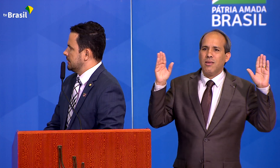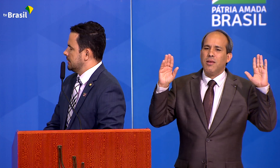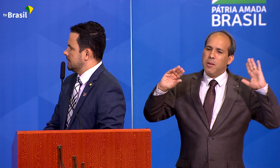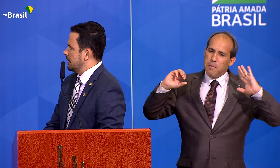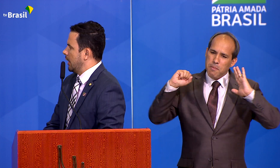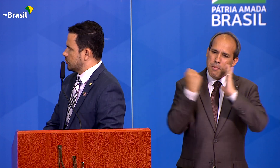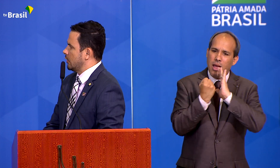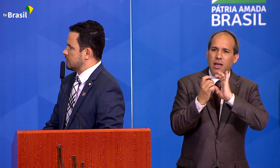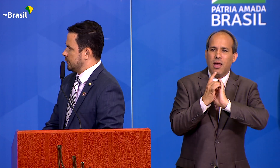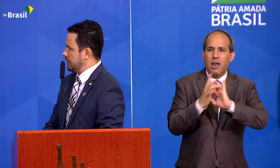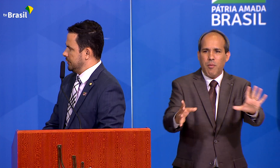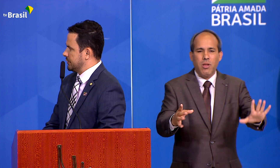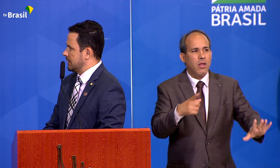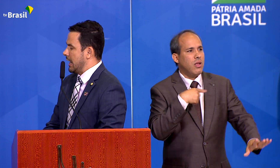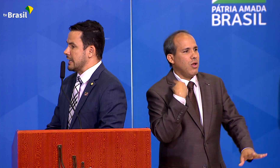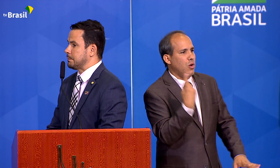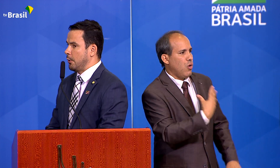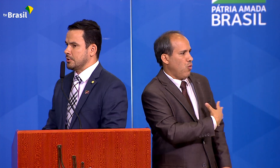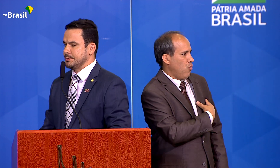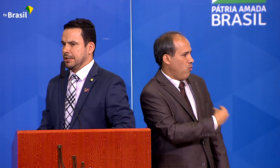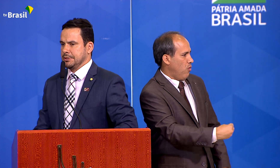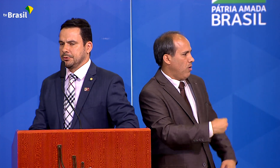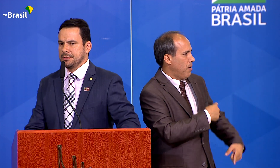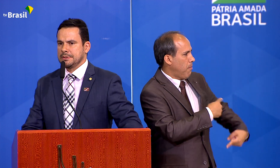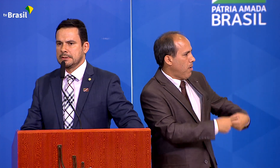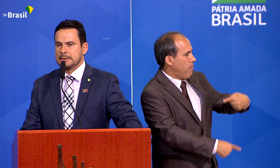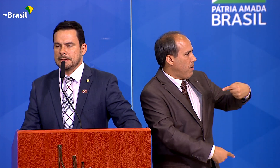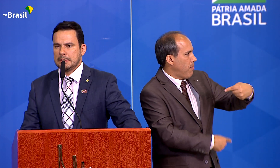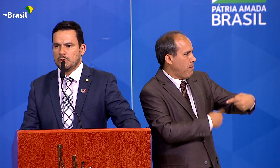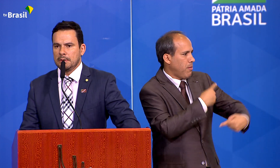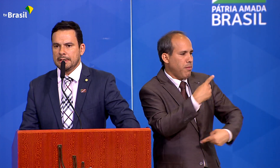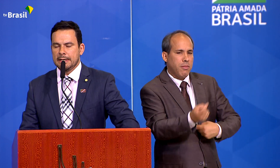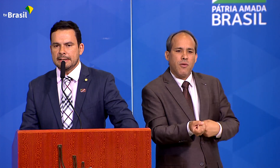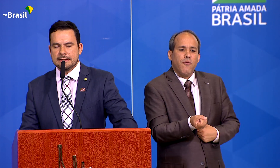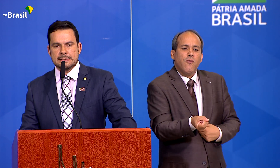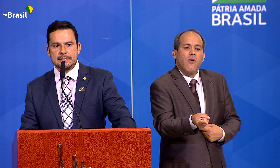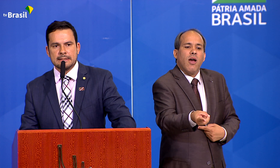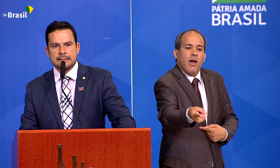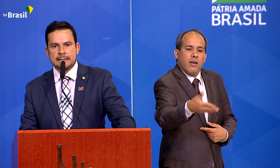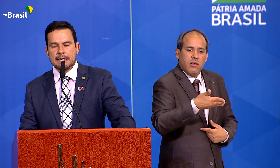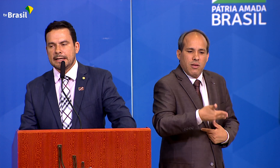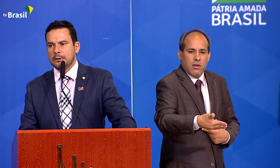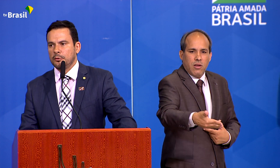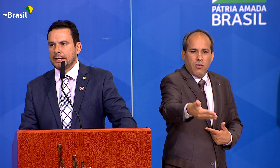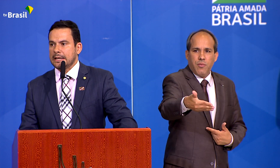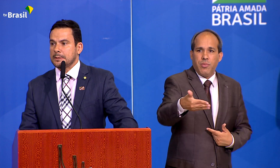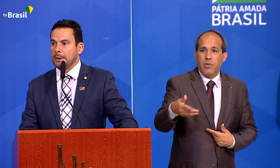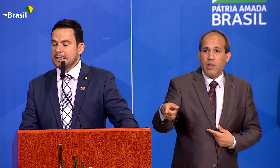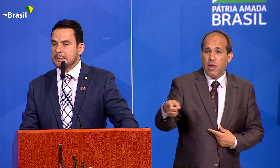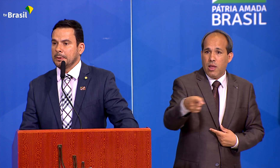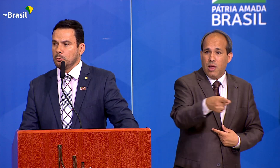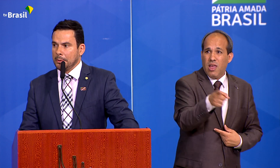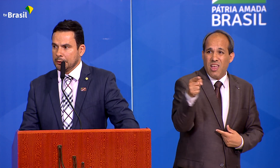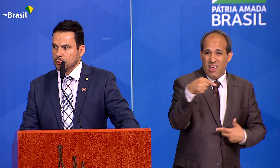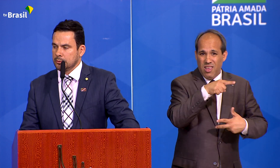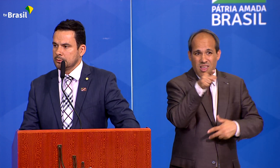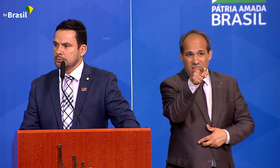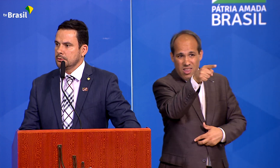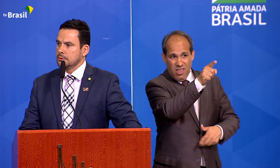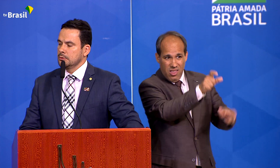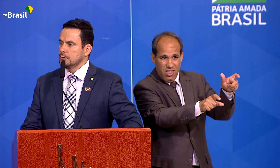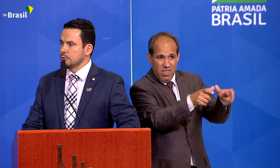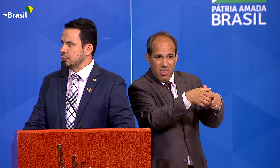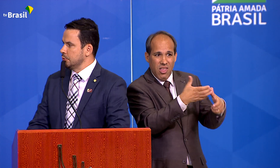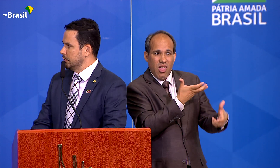liberdade aos nossos filhos as próximas gerações eles querem governar esse país pelo